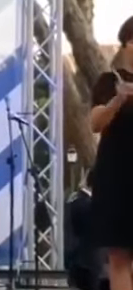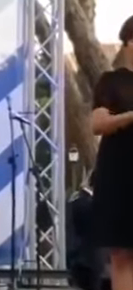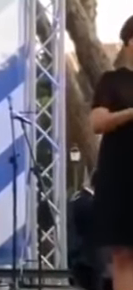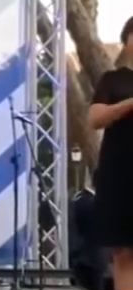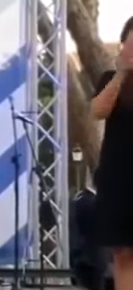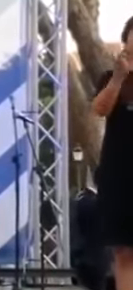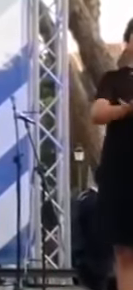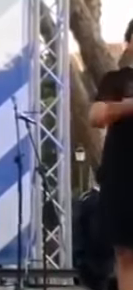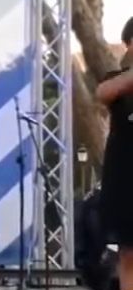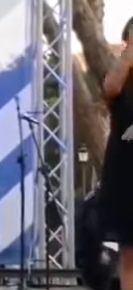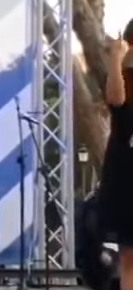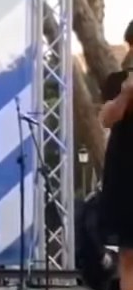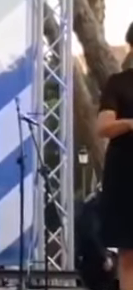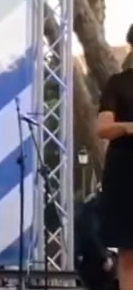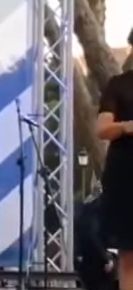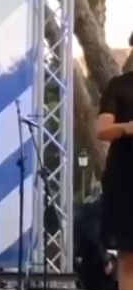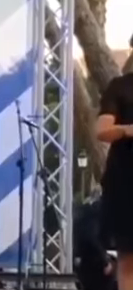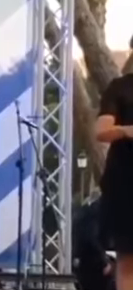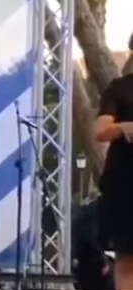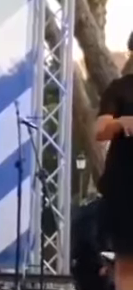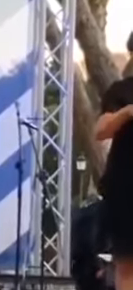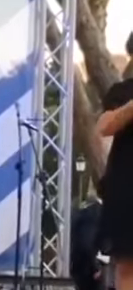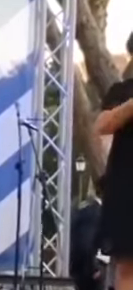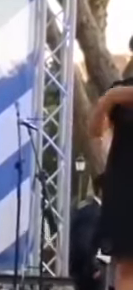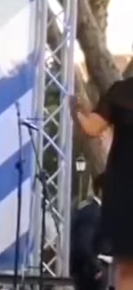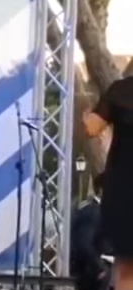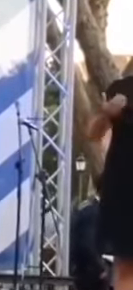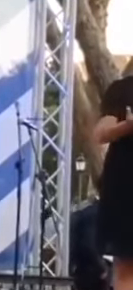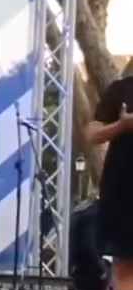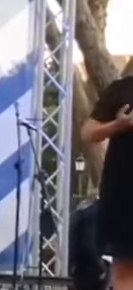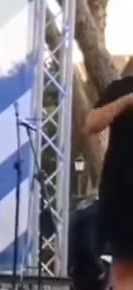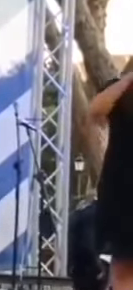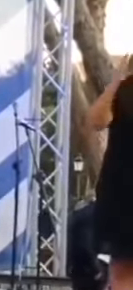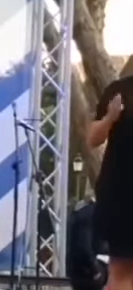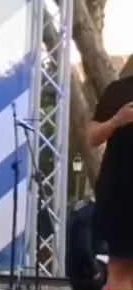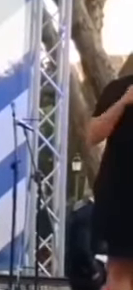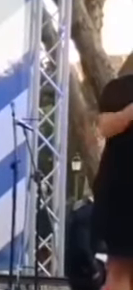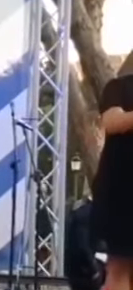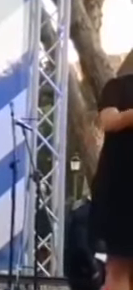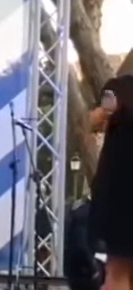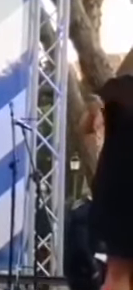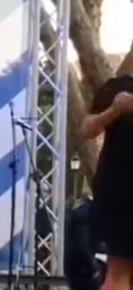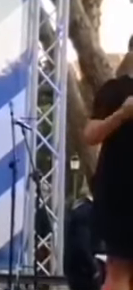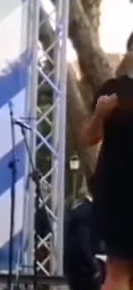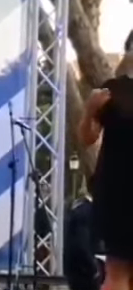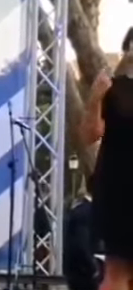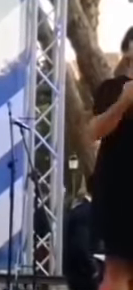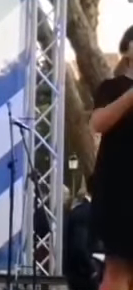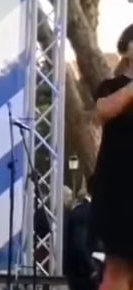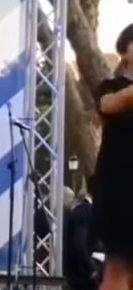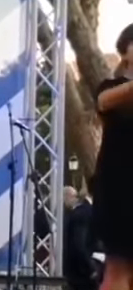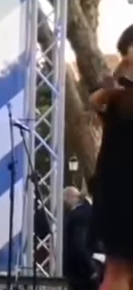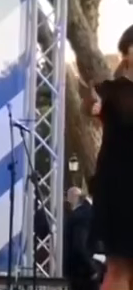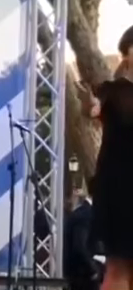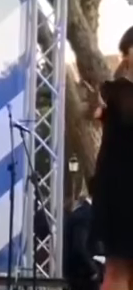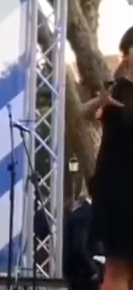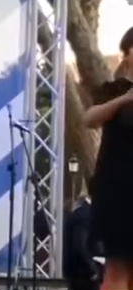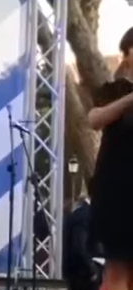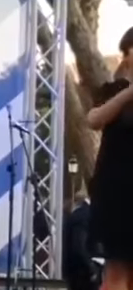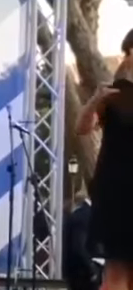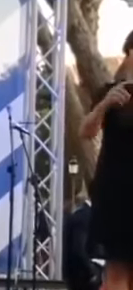decreto Cura Italia, era: va bene pagare la cassa integrazione, ma noi dobbiamo dare il messaggio